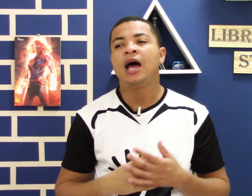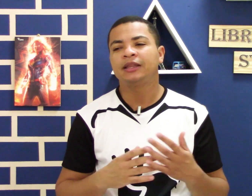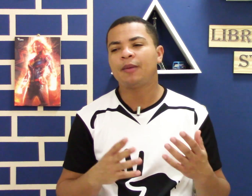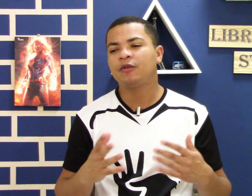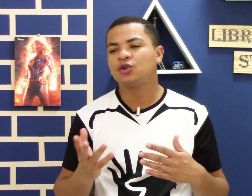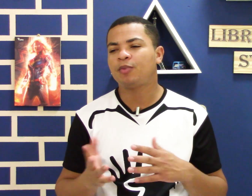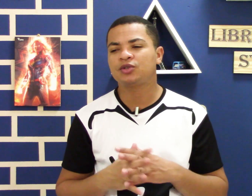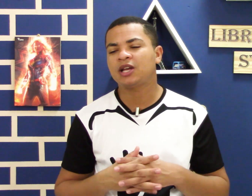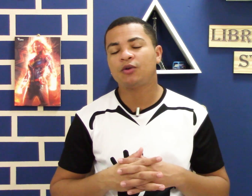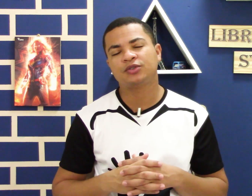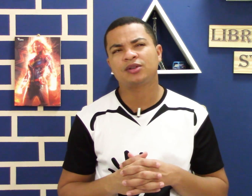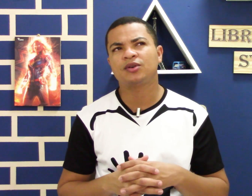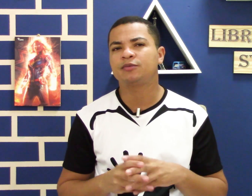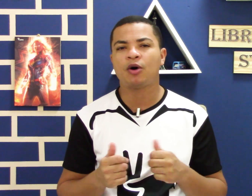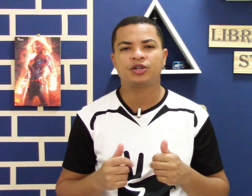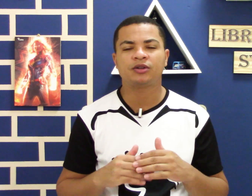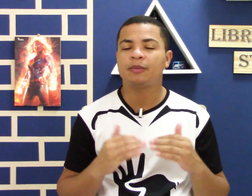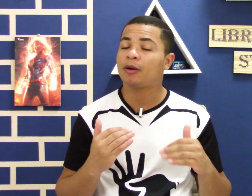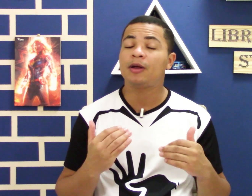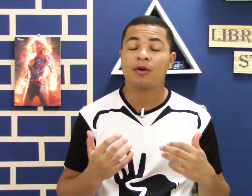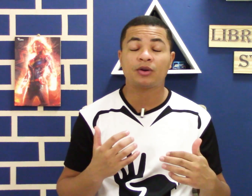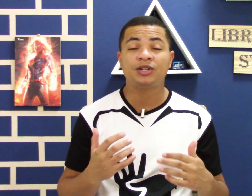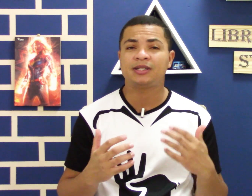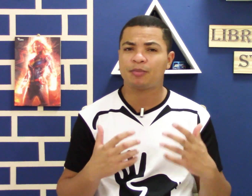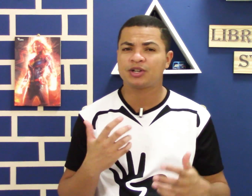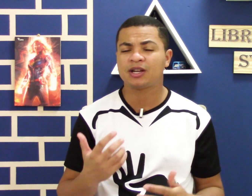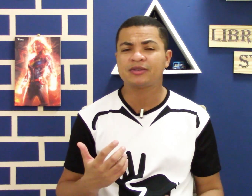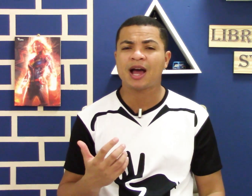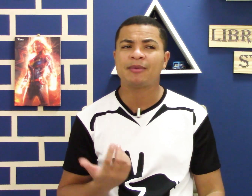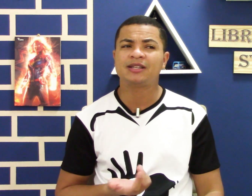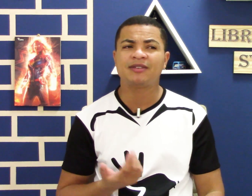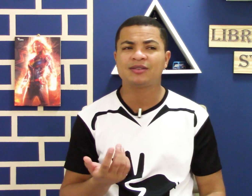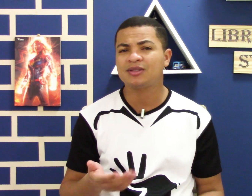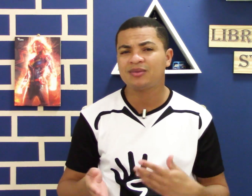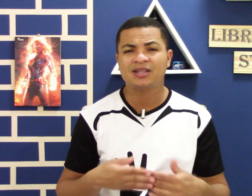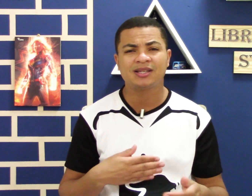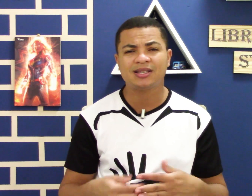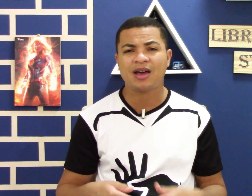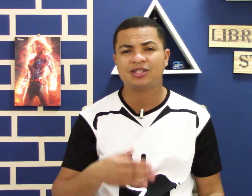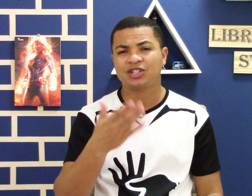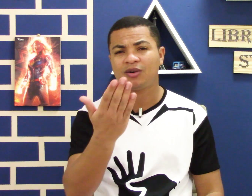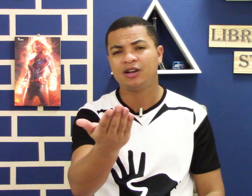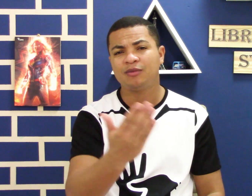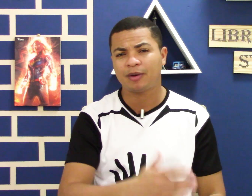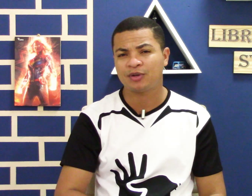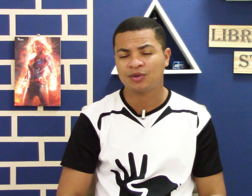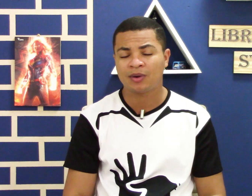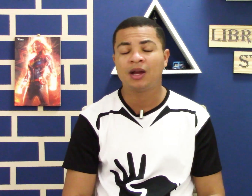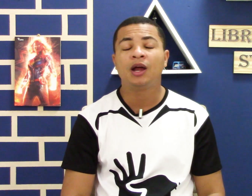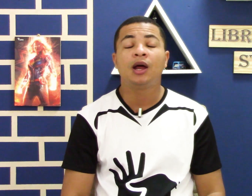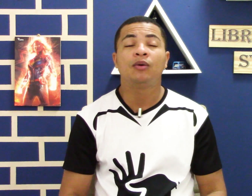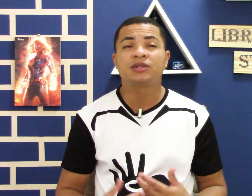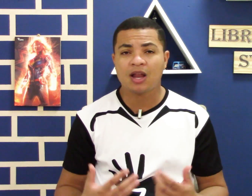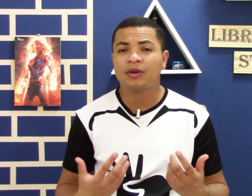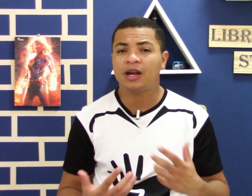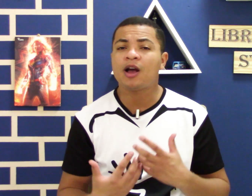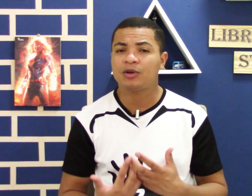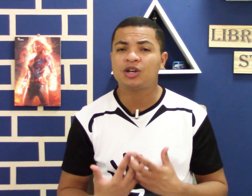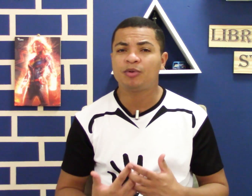Tá, professor, posso usar em outras situações? Pode, não tem problema, é o que eu disse, pode até usar, mas ele vai ser um sinal desnecessário, você já está olhando para a pessoa. Um sinal que ele realmente é